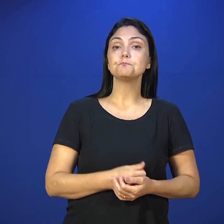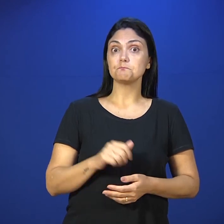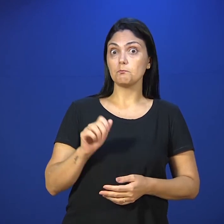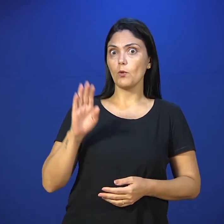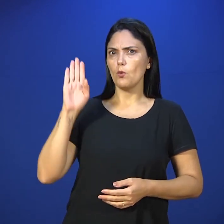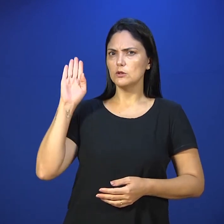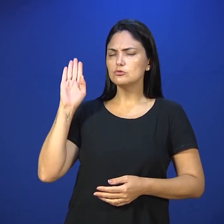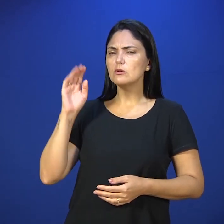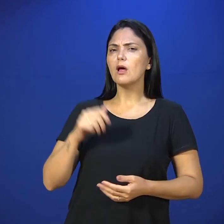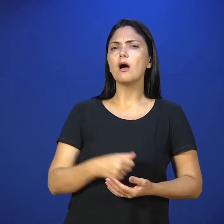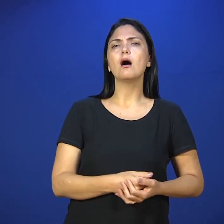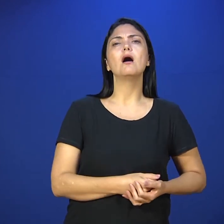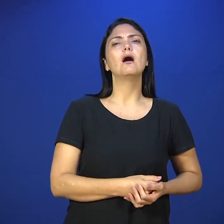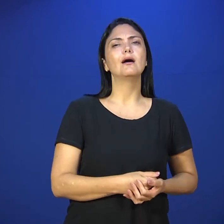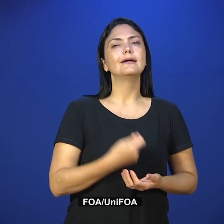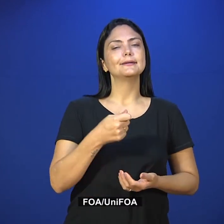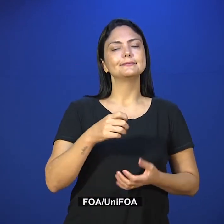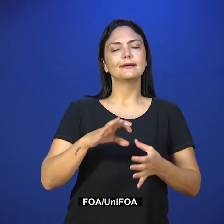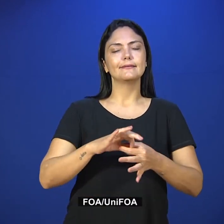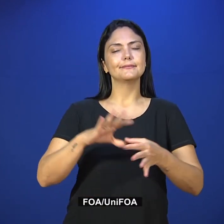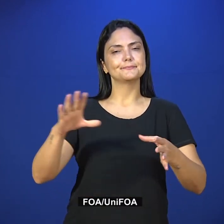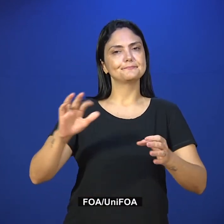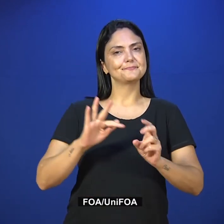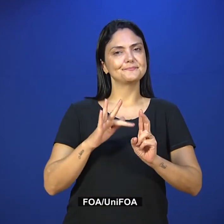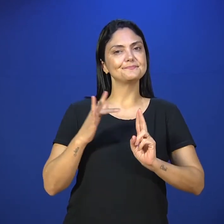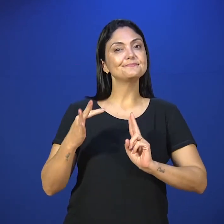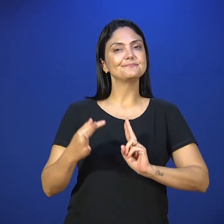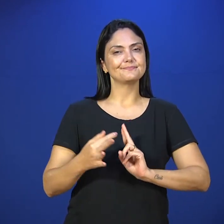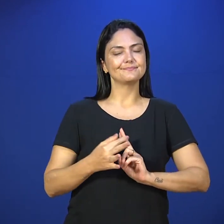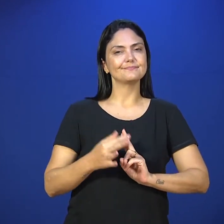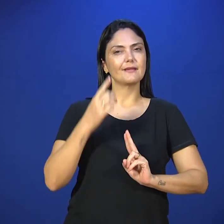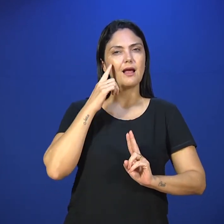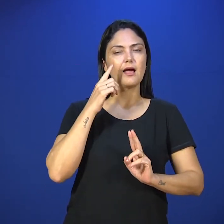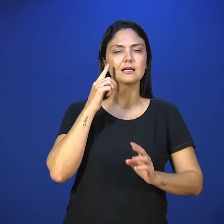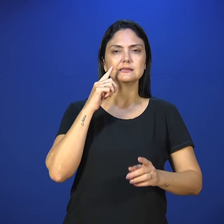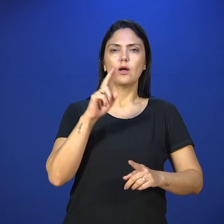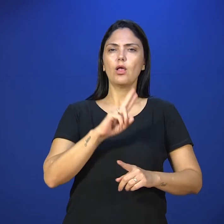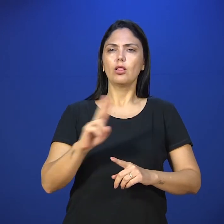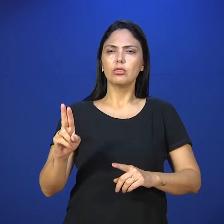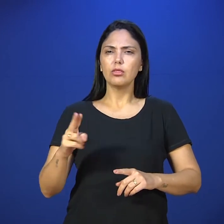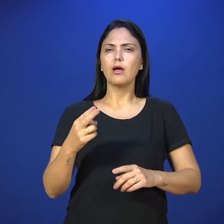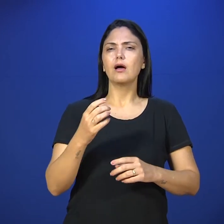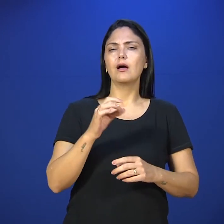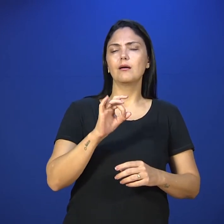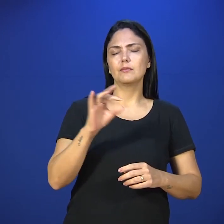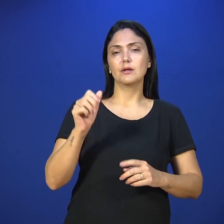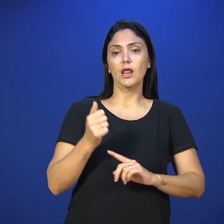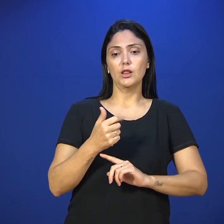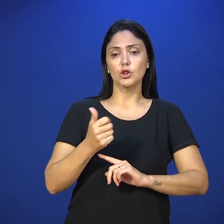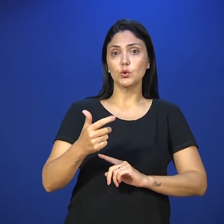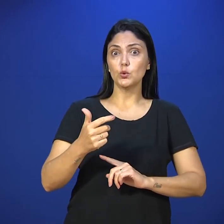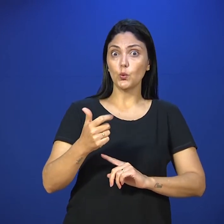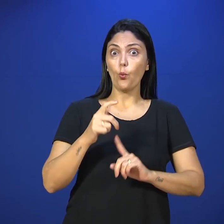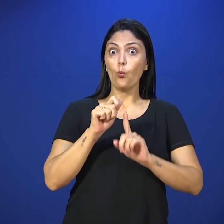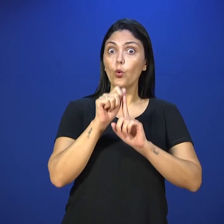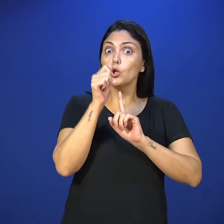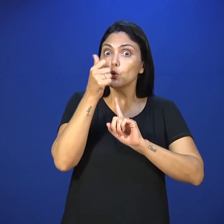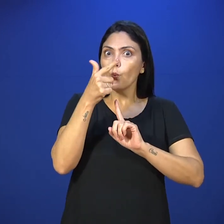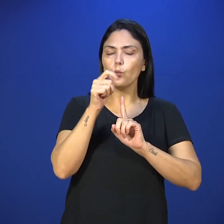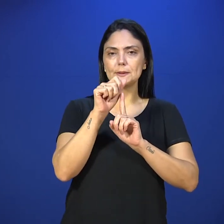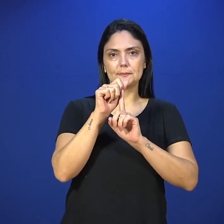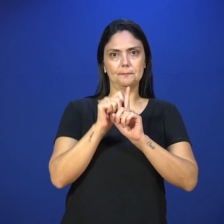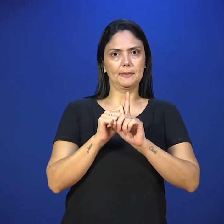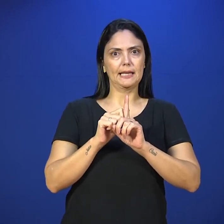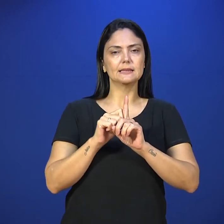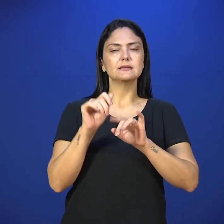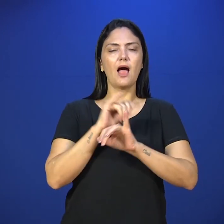nesta condição, desde já autoriza que a FOA-Unifoa trate seus dados pessoais pelo período de 12 meses para envio de